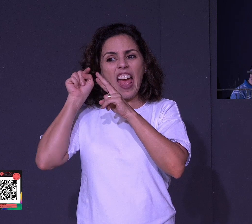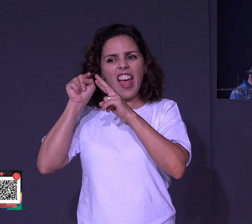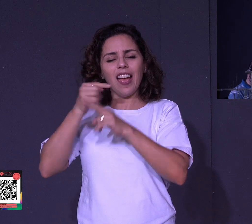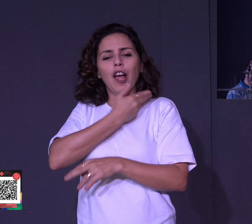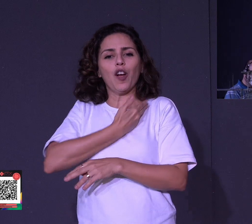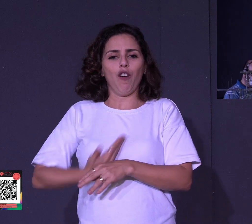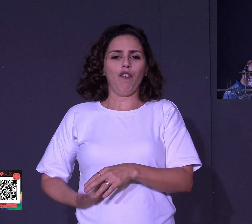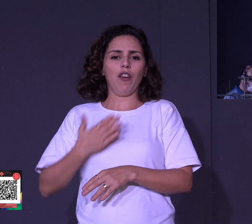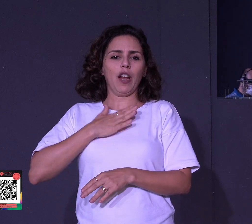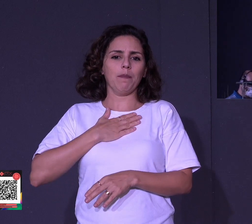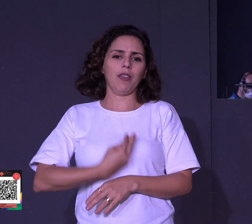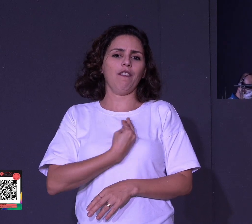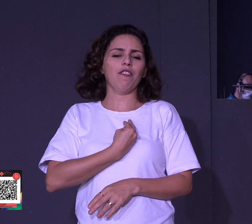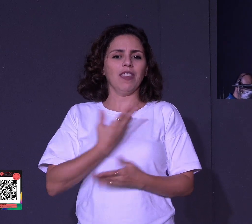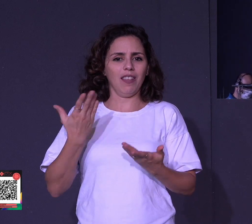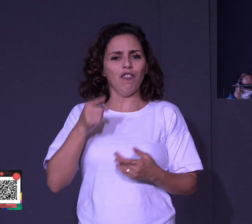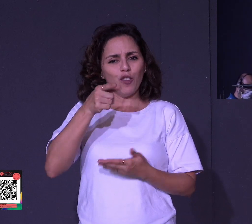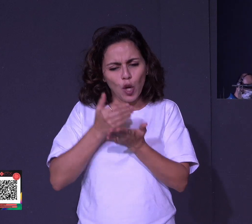termine o dia com a palavra.